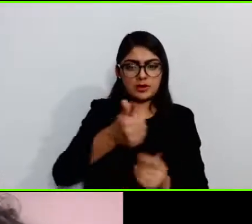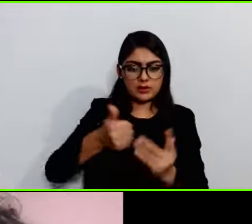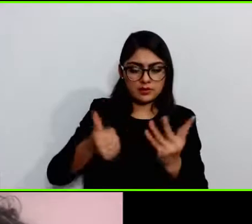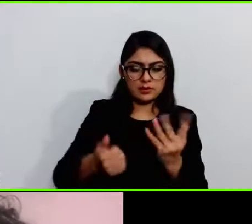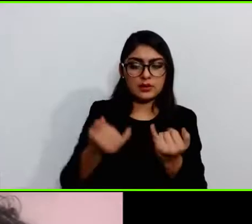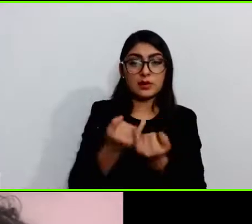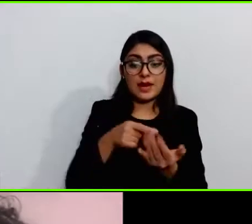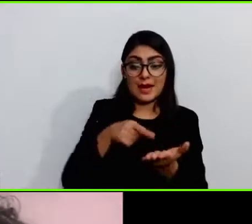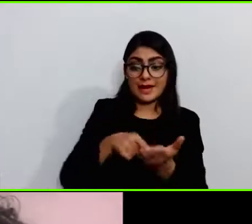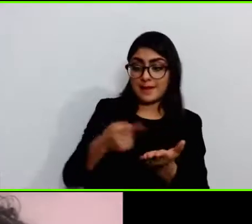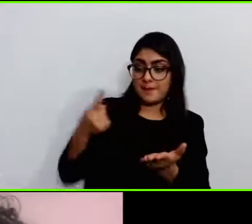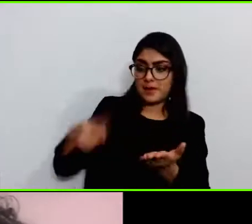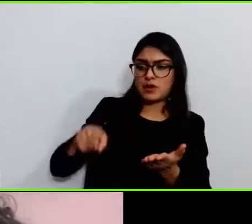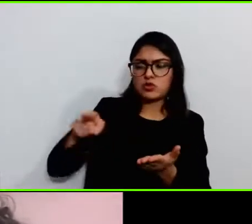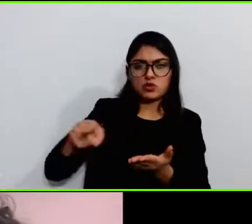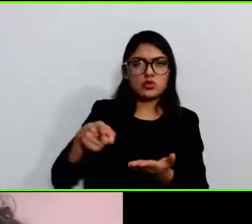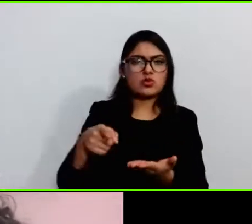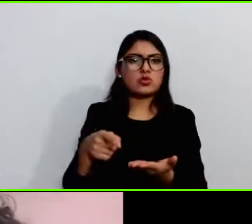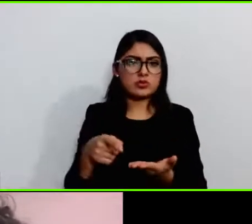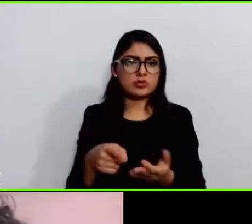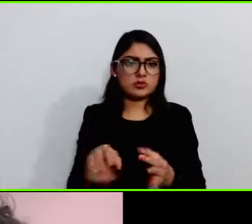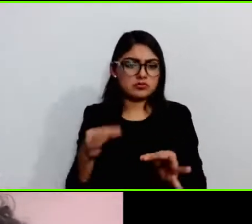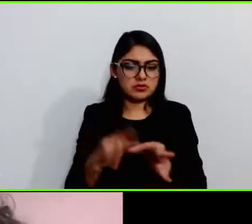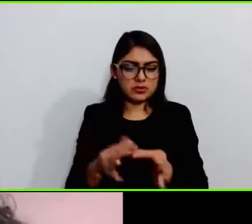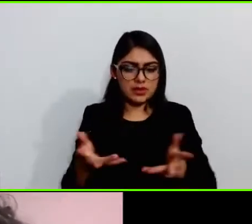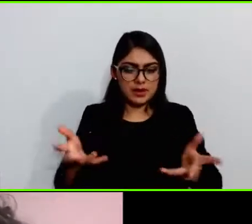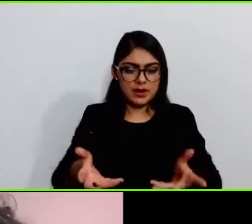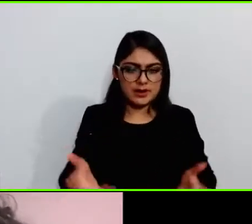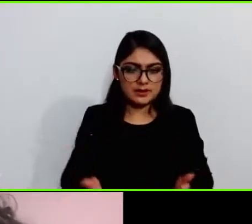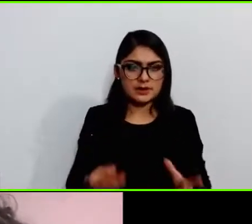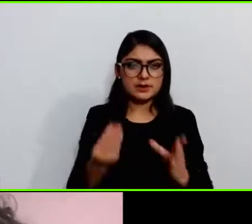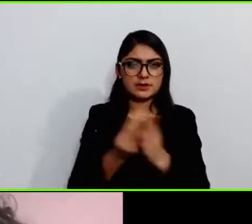piden dentro del, en el marco del diploma.